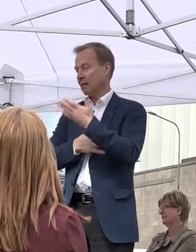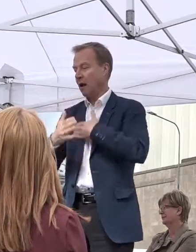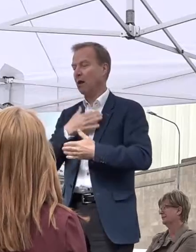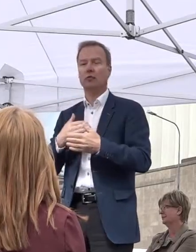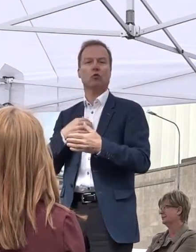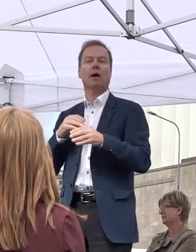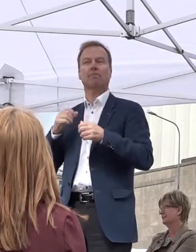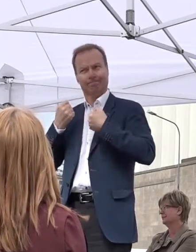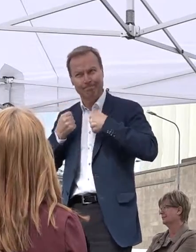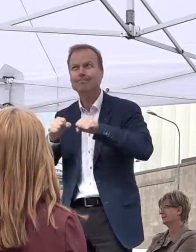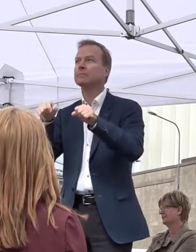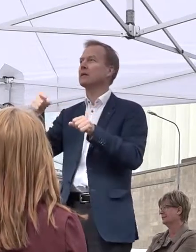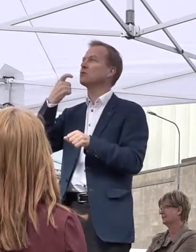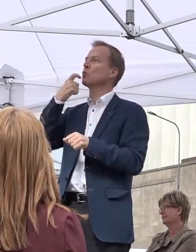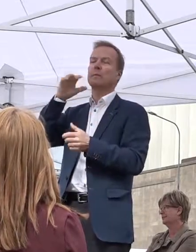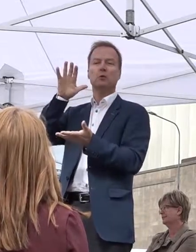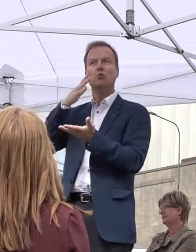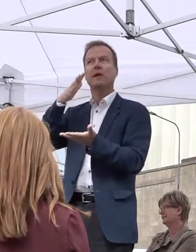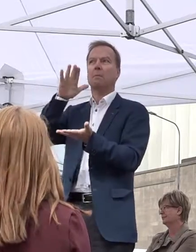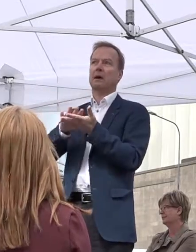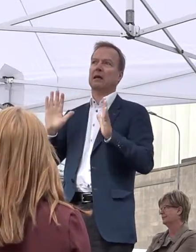osa ihmiskuntaa ja ihmisyyttä.